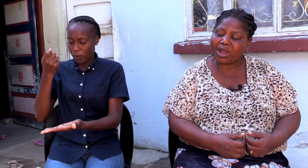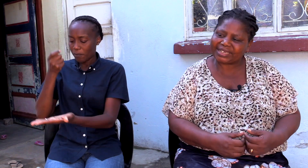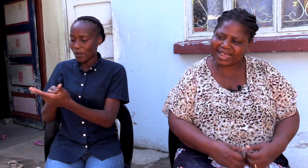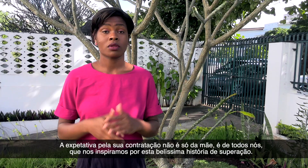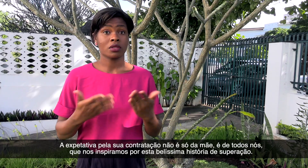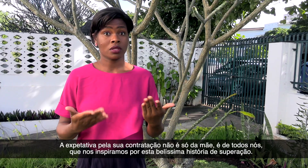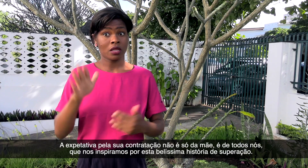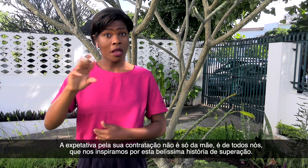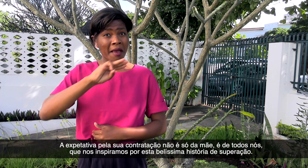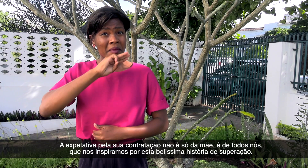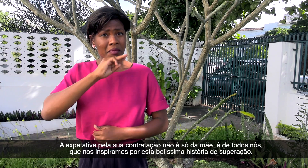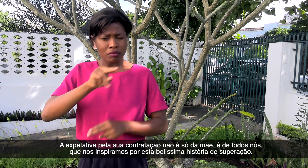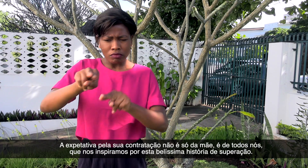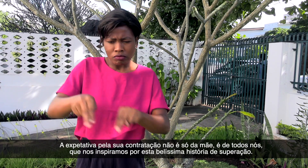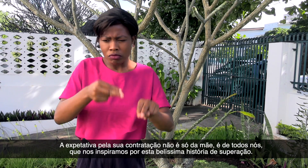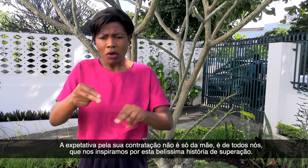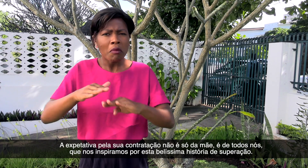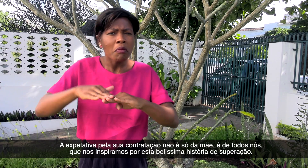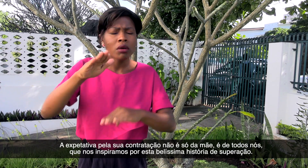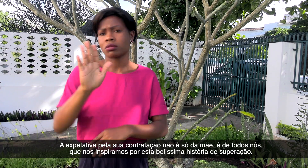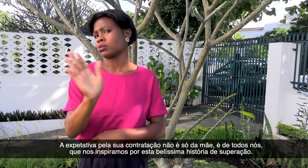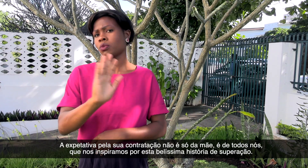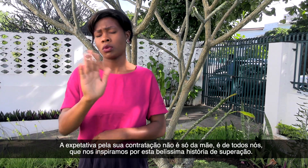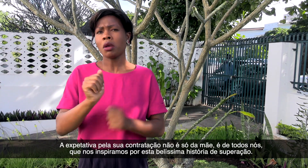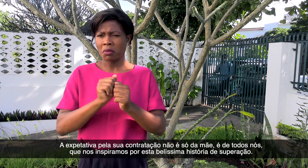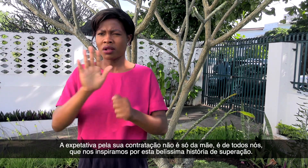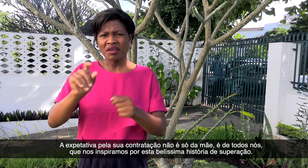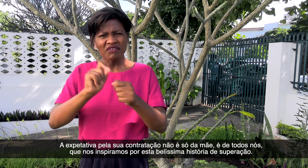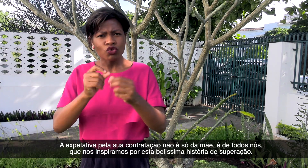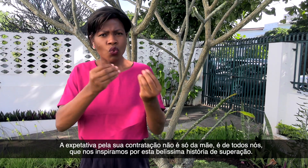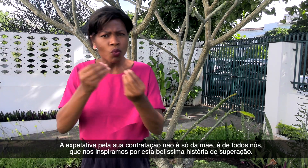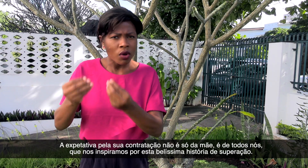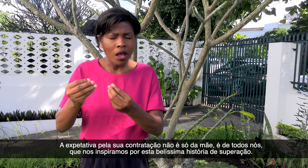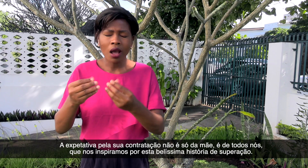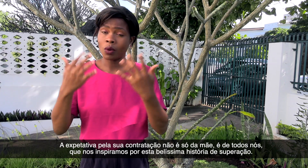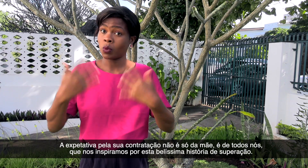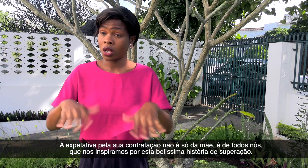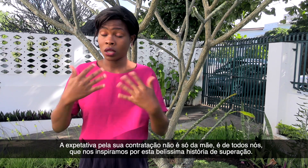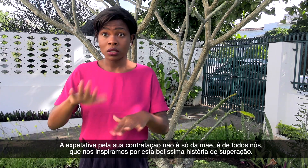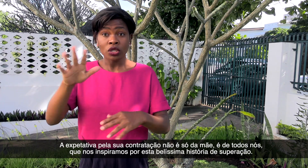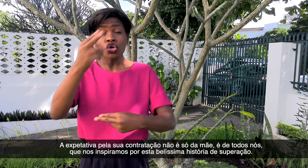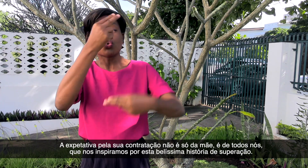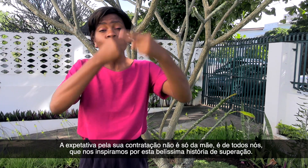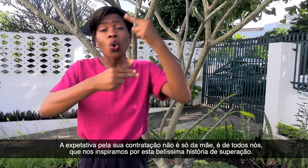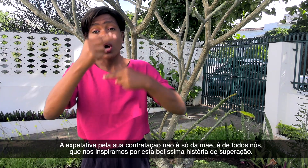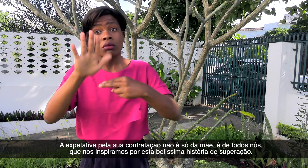A expectativa pela sua contratação não é só da mãe, é de todos nós, que nos inspiramos por esta